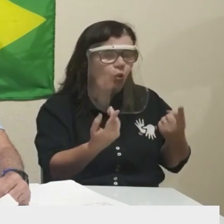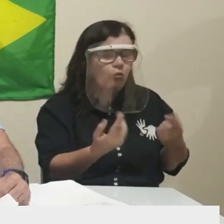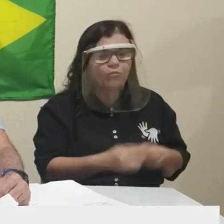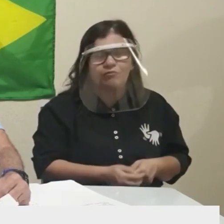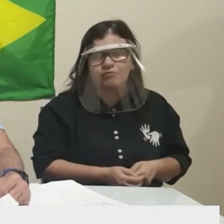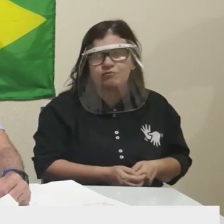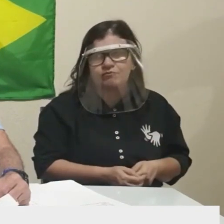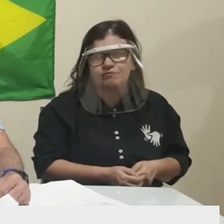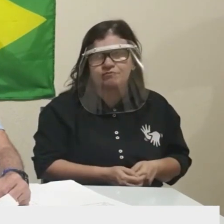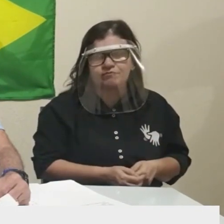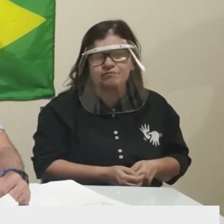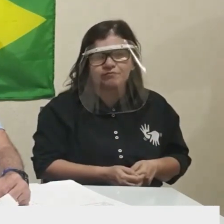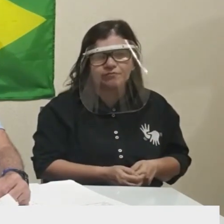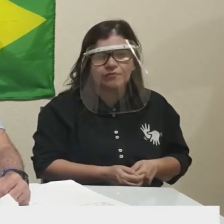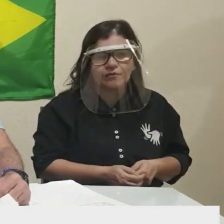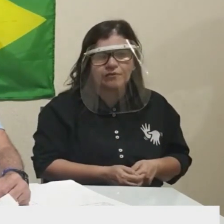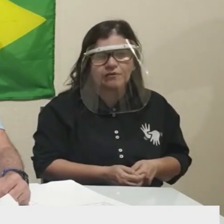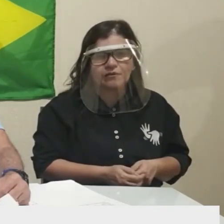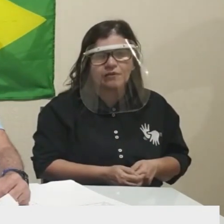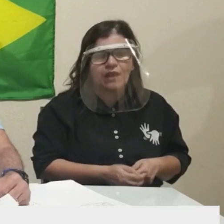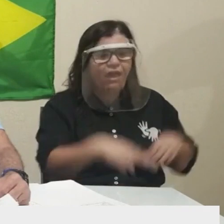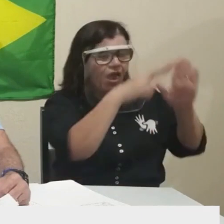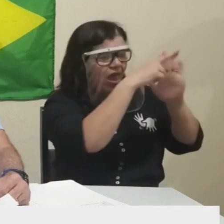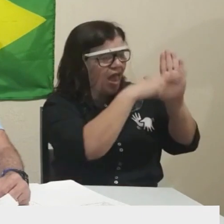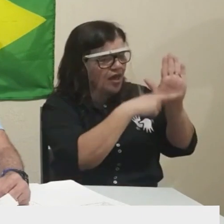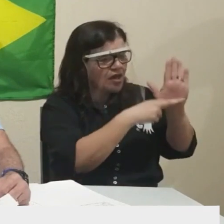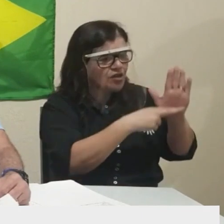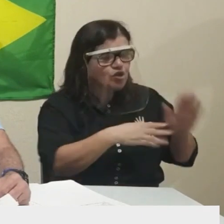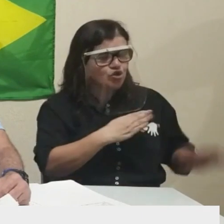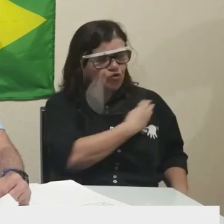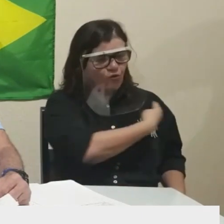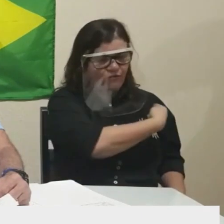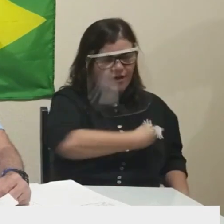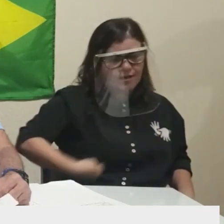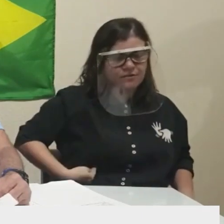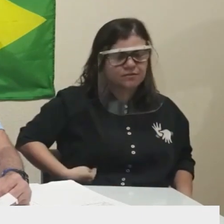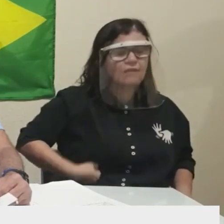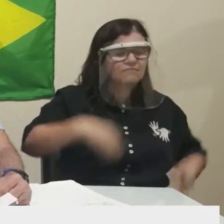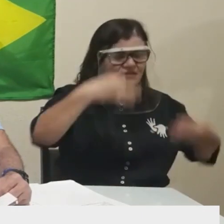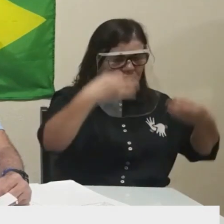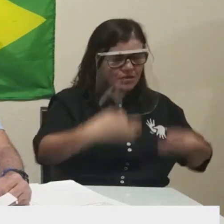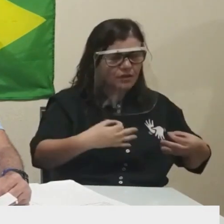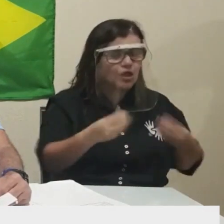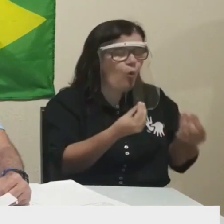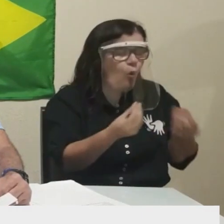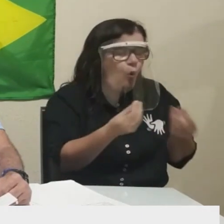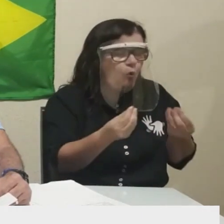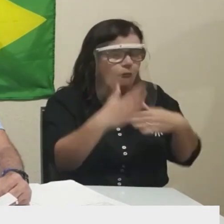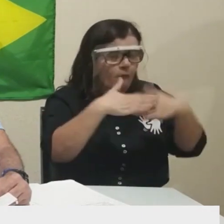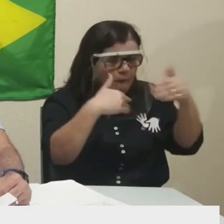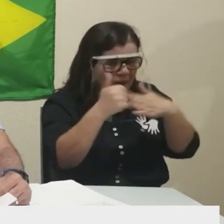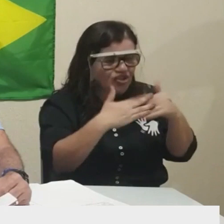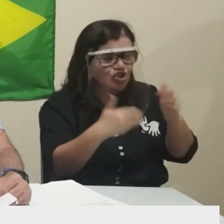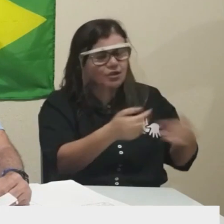previne? Trazendo princípios de boa governança pública. E como se faz em boa governança pública no